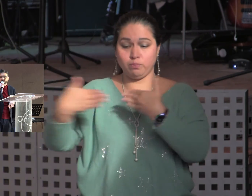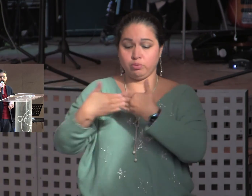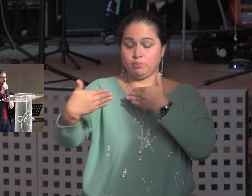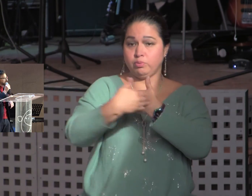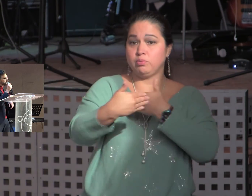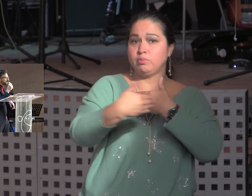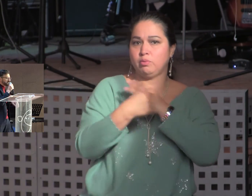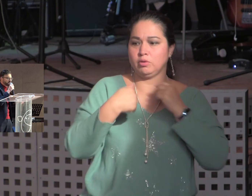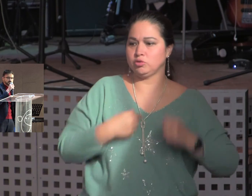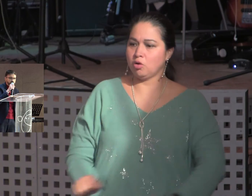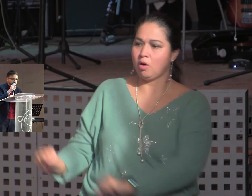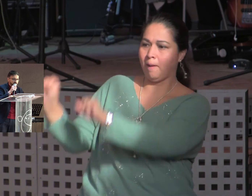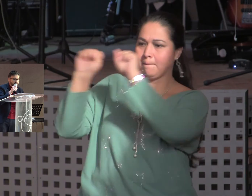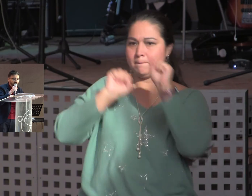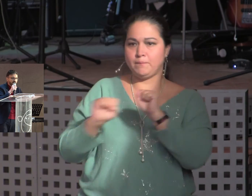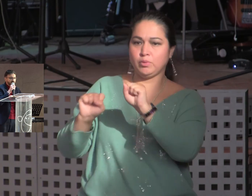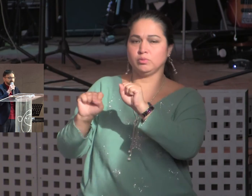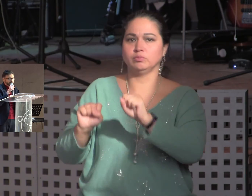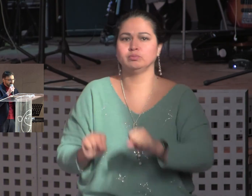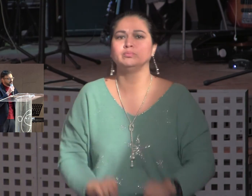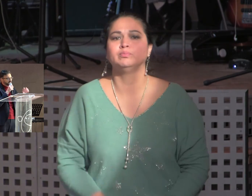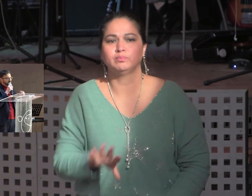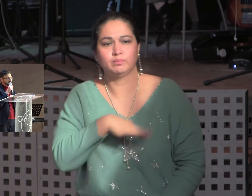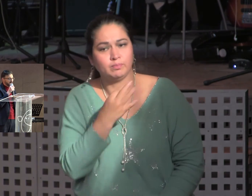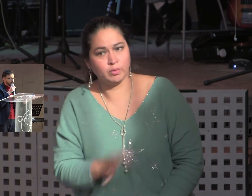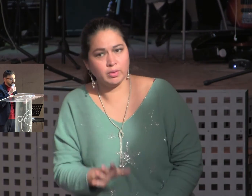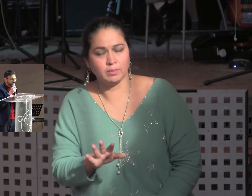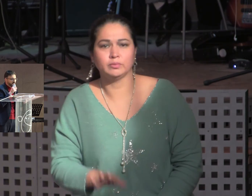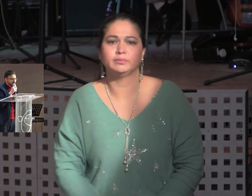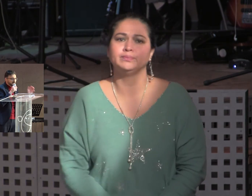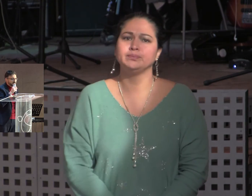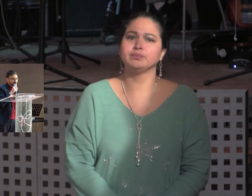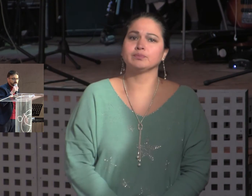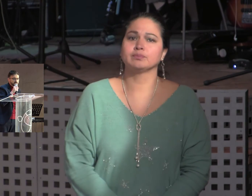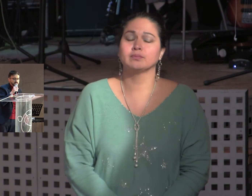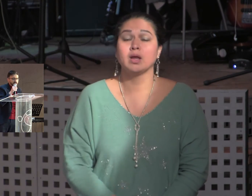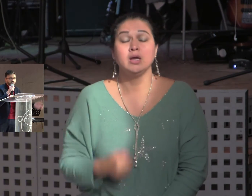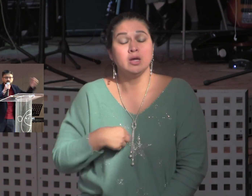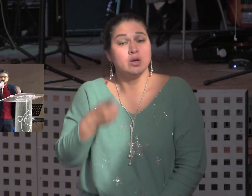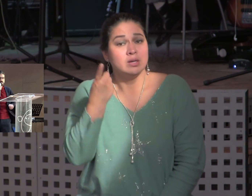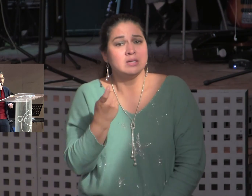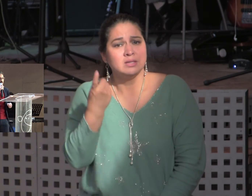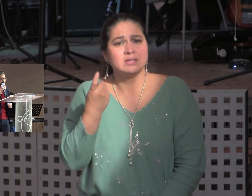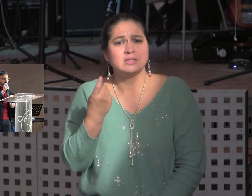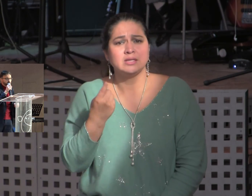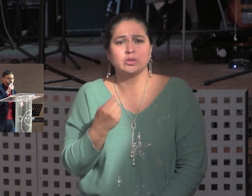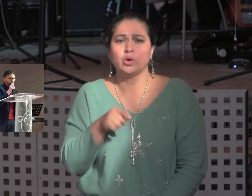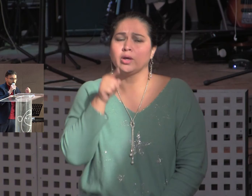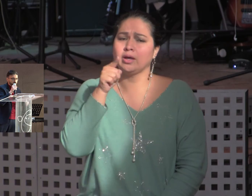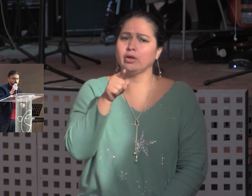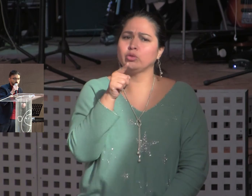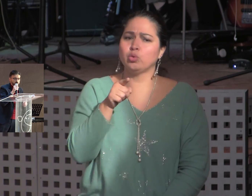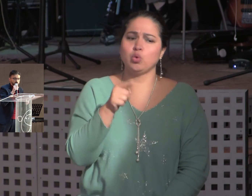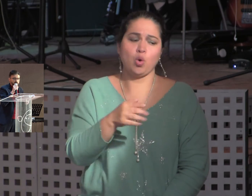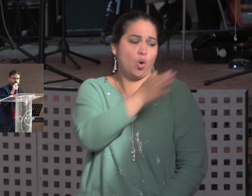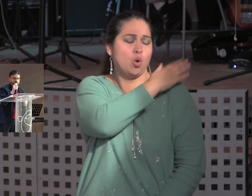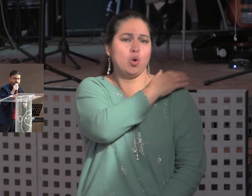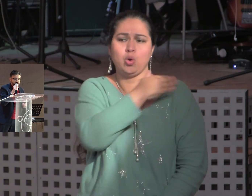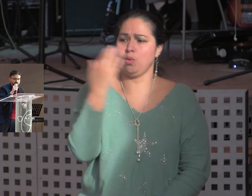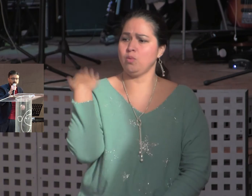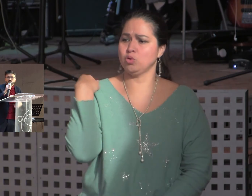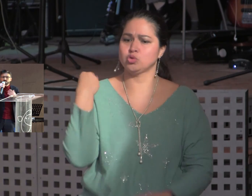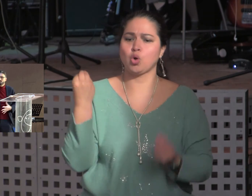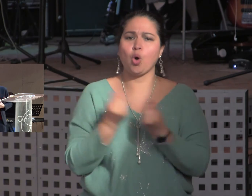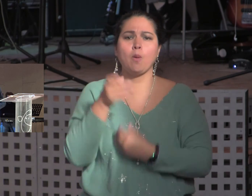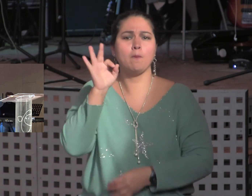asechanzas del diablo. Qué palabra más difícil. Asechanzas del diablo. Y necesitas ceñir tus lomos con la